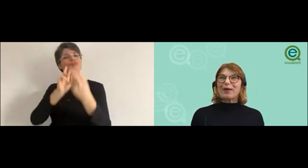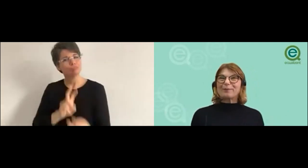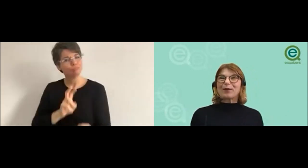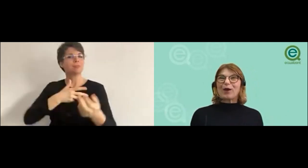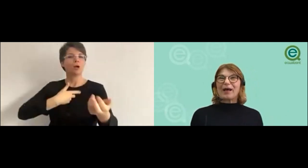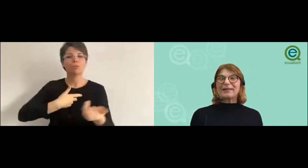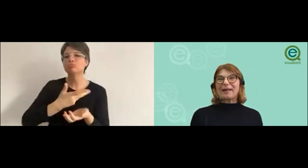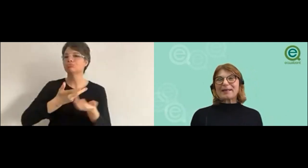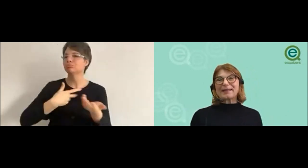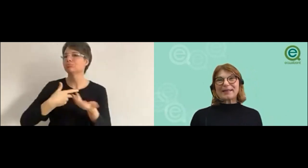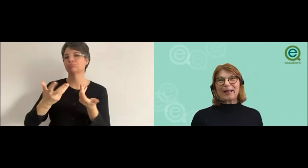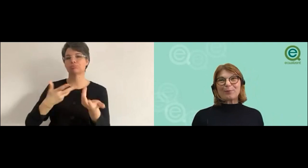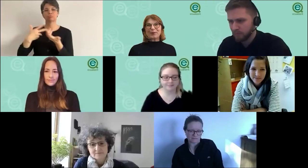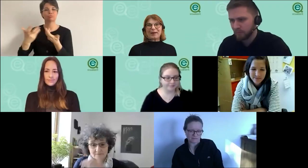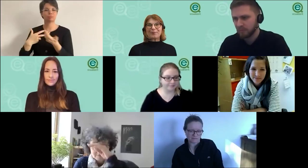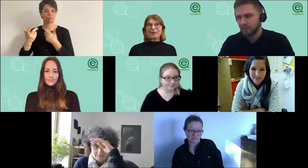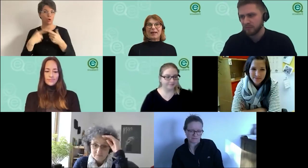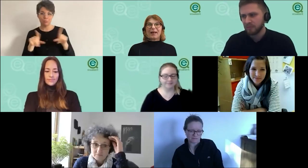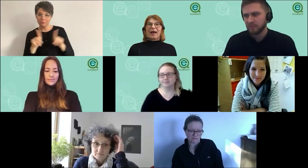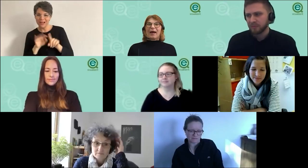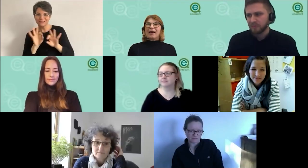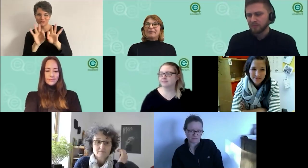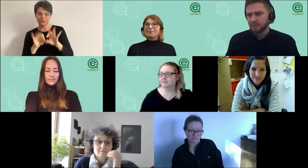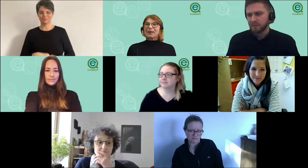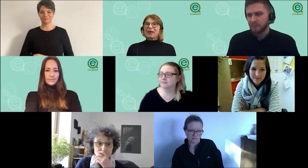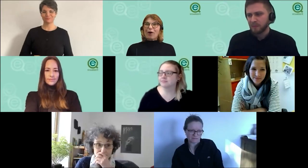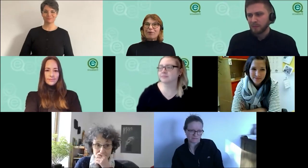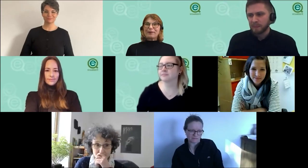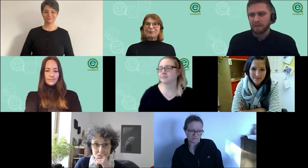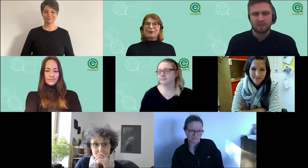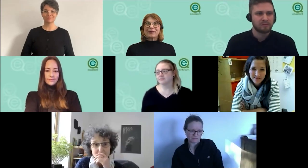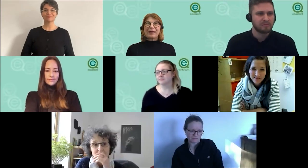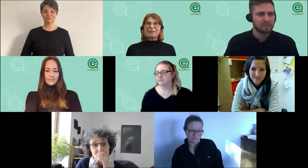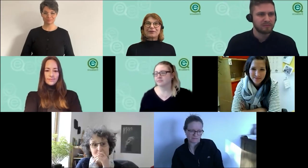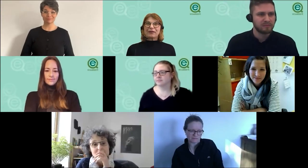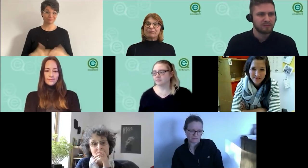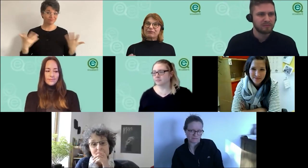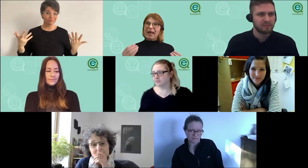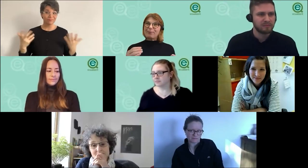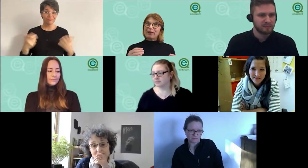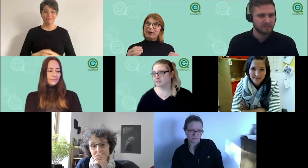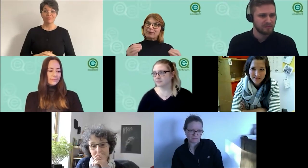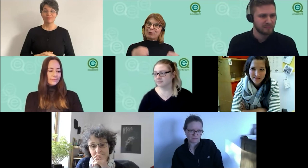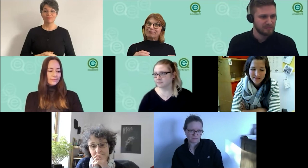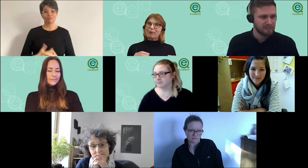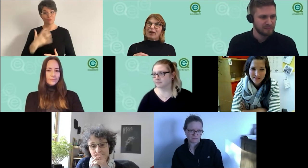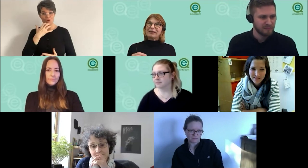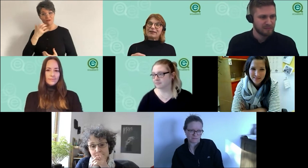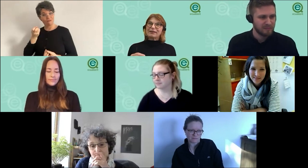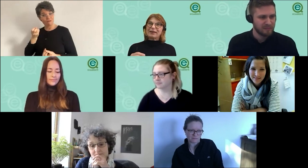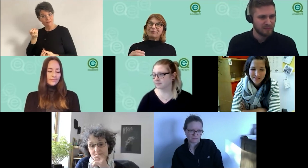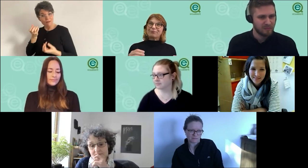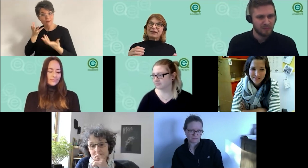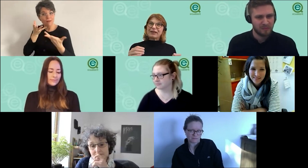ob wir ein passendes Angebot haben. Ich hoffe, sozusagen, der Einblick war so,